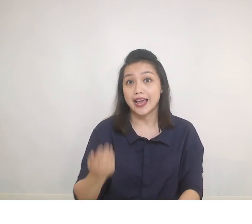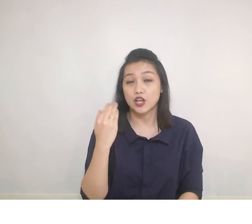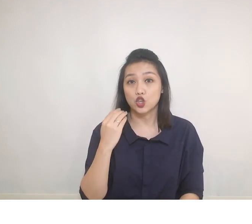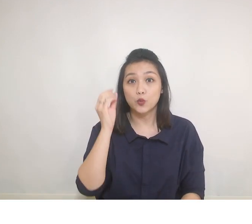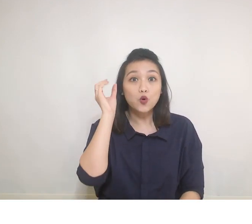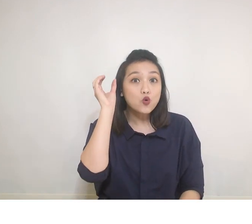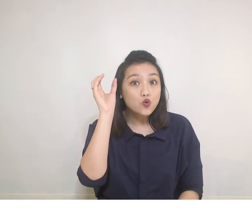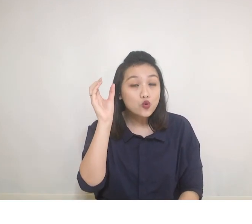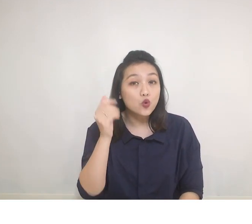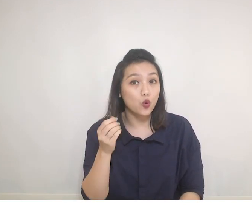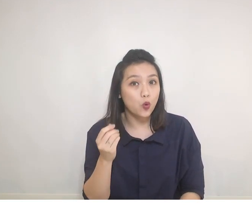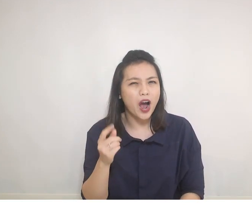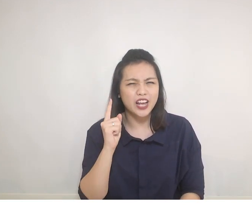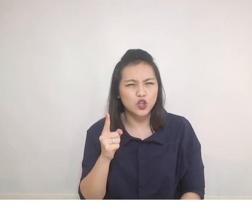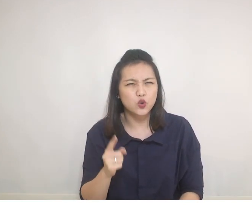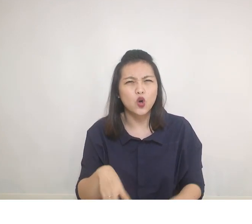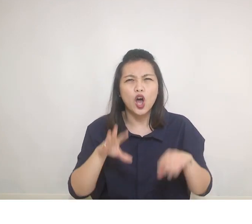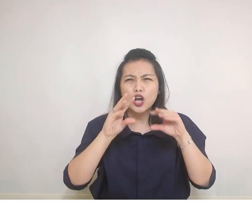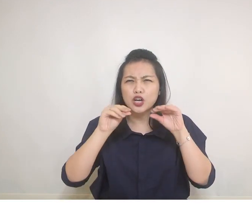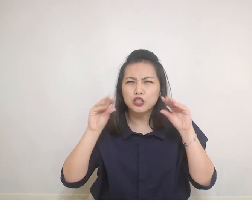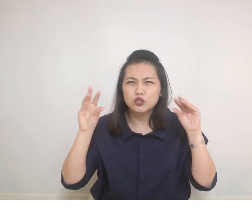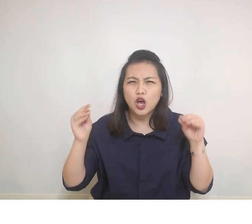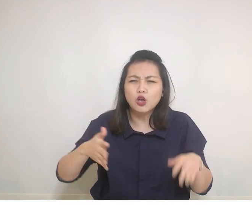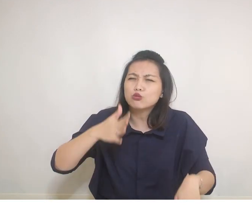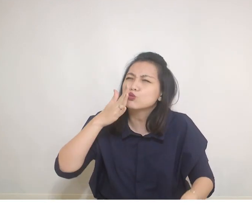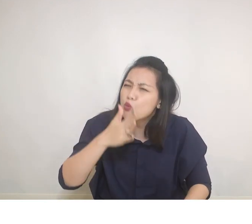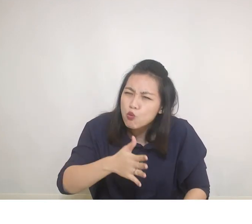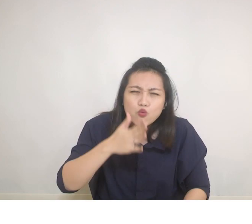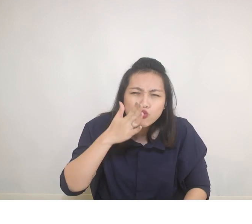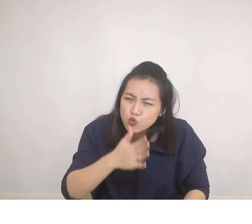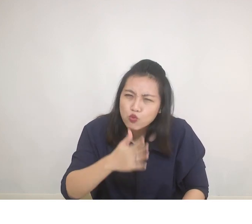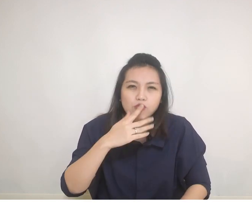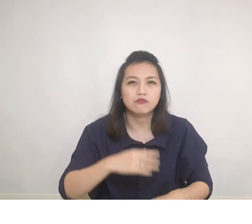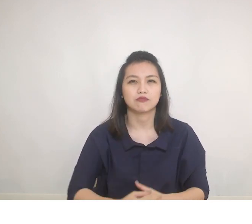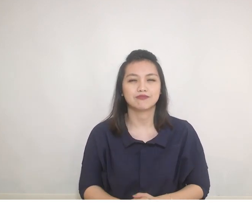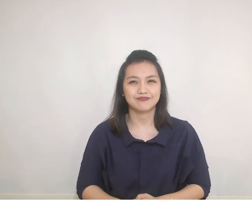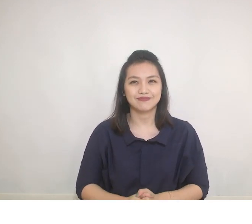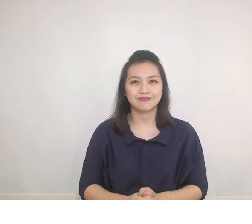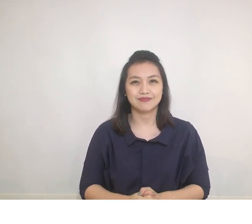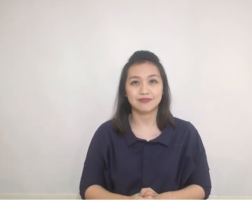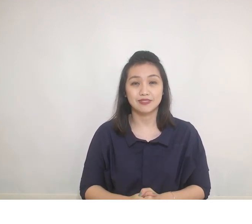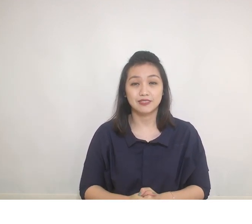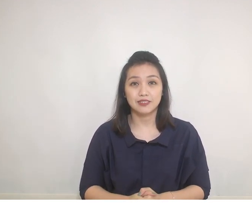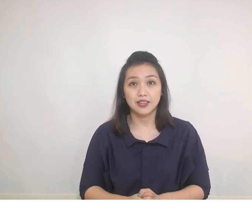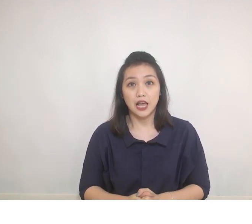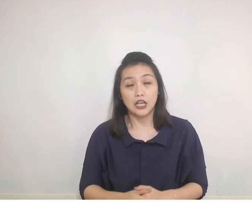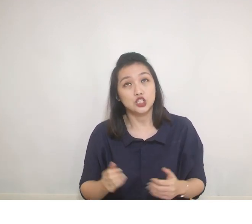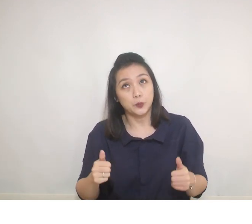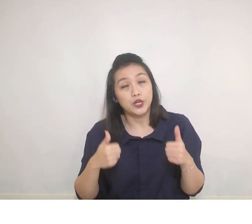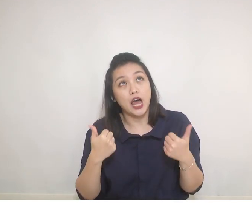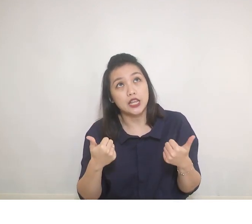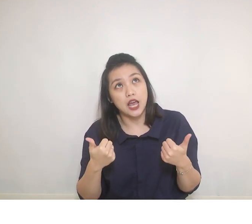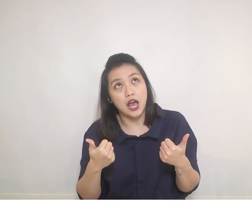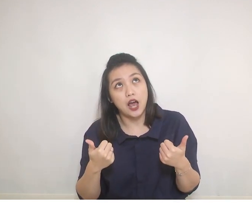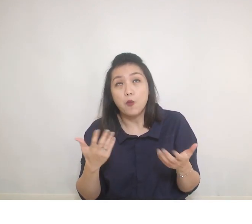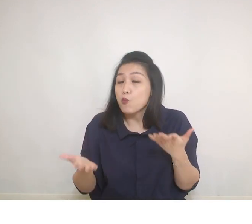dengan seorang pekerja keras pastinya. Nah itu kan karakter pekerja keras itu sebetulnya kan dicari-cari orang. Kalau kita cari pegawai misalnya, kita cari yang mereka